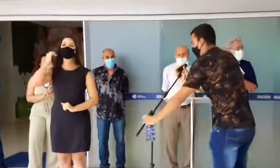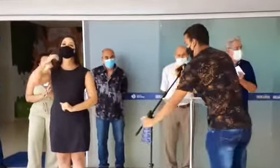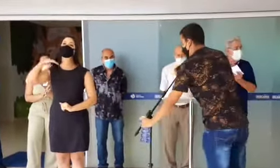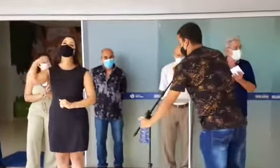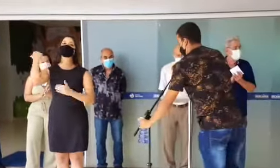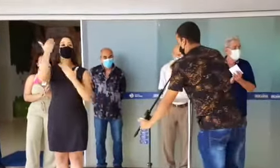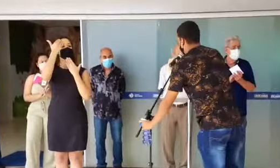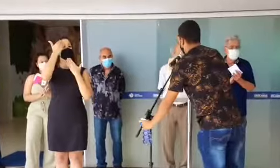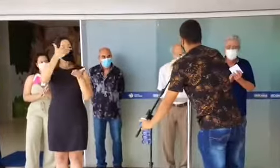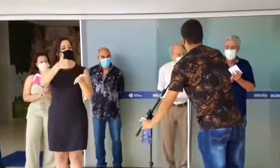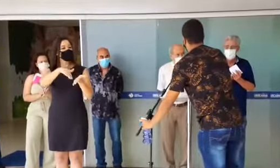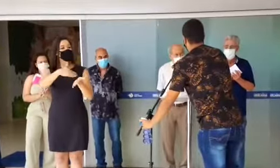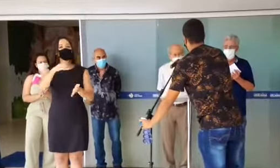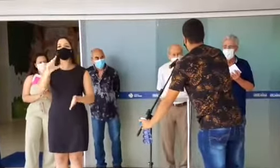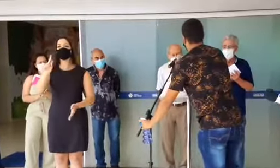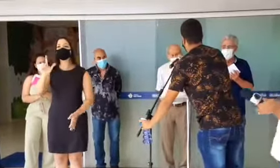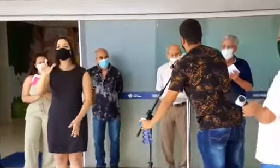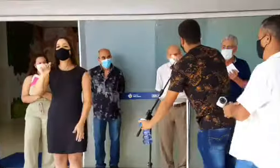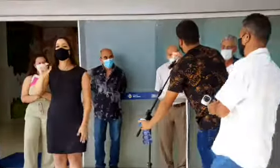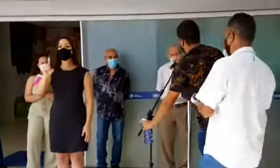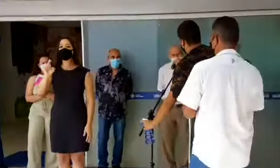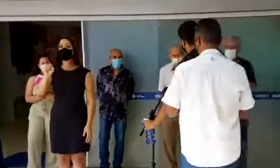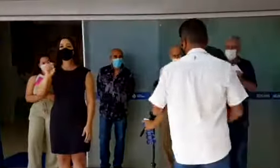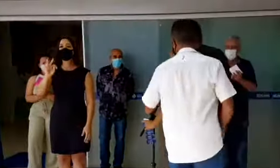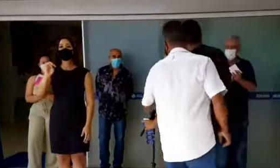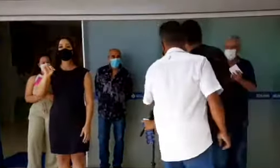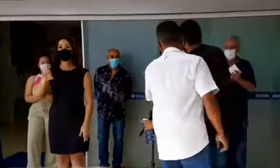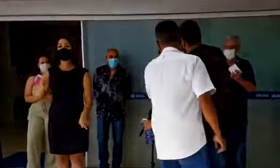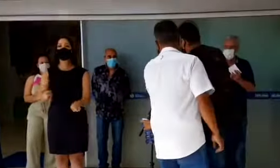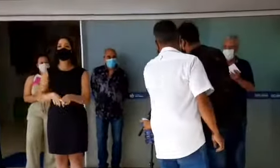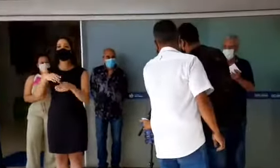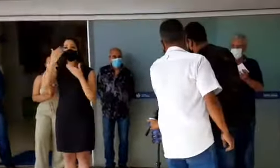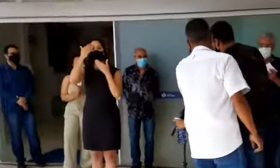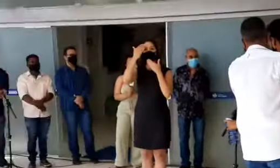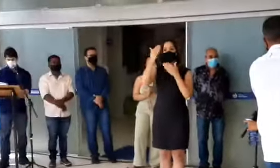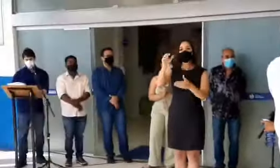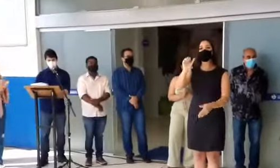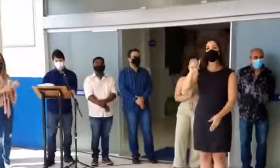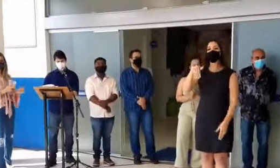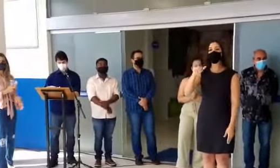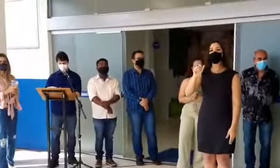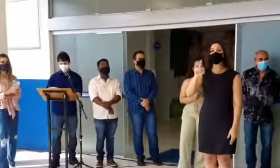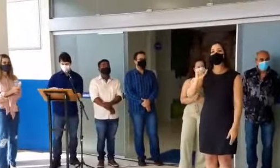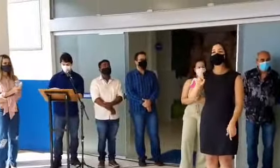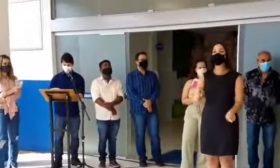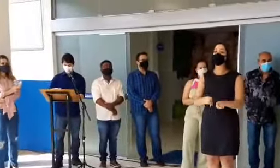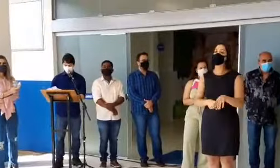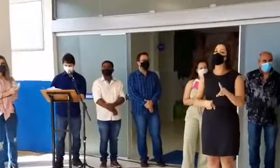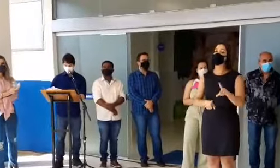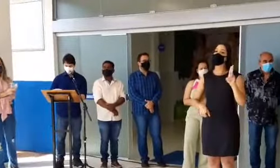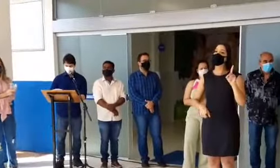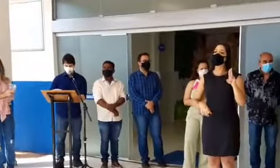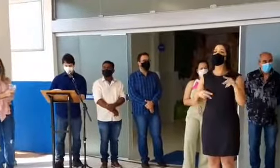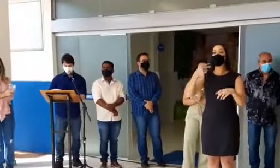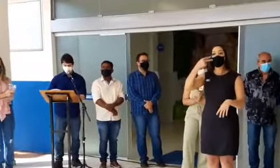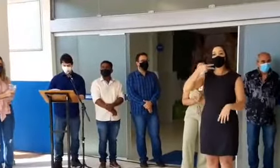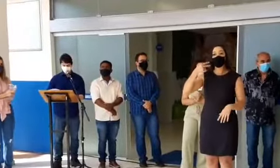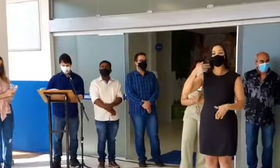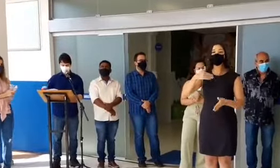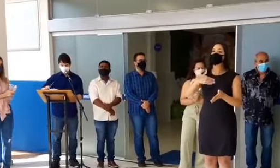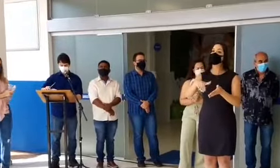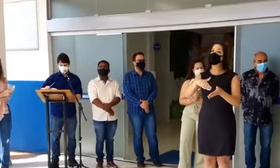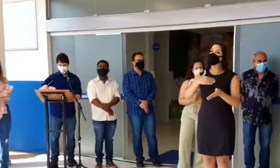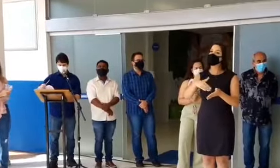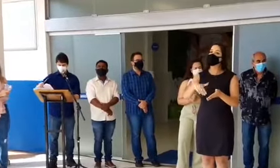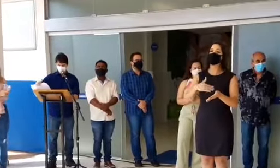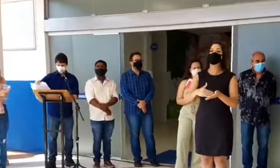Muito obrigado, secretário Gladstone. Queria agradecer a presença também da vereadora Amanda Gondim, do vereador Dudu, muito obrigado, a secretária municipal